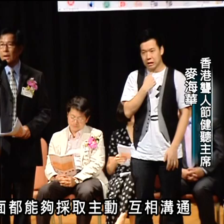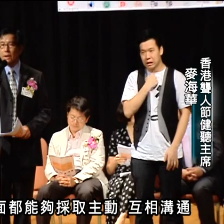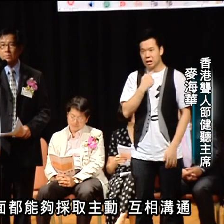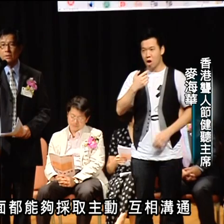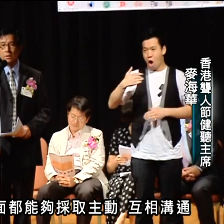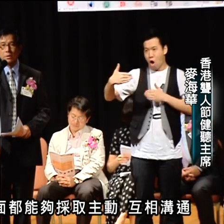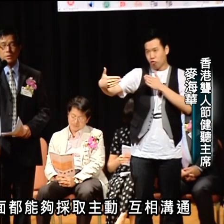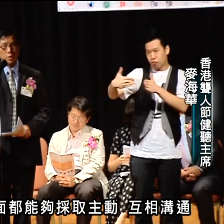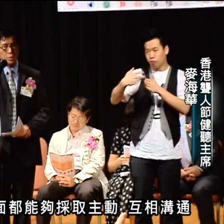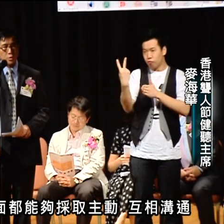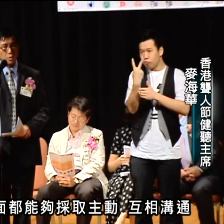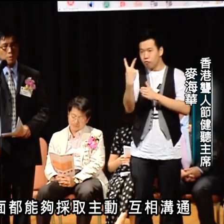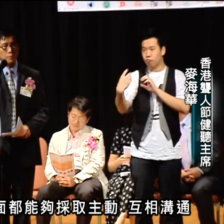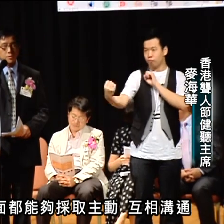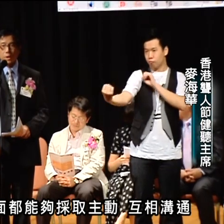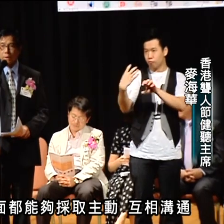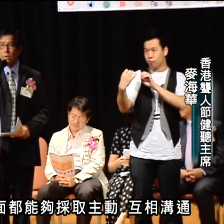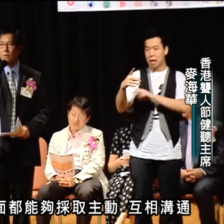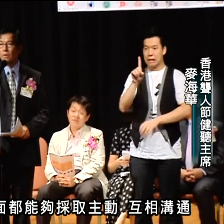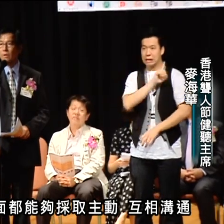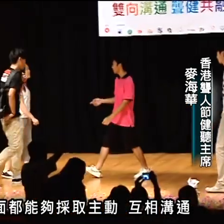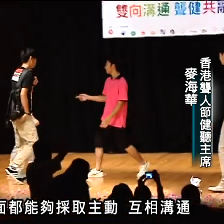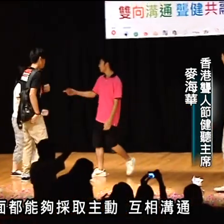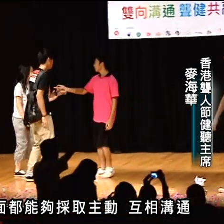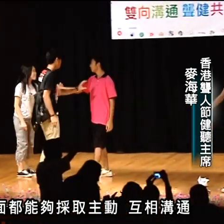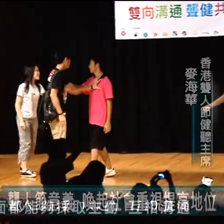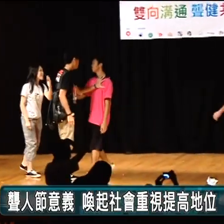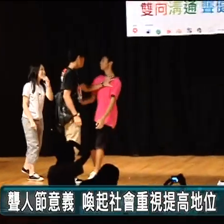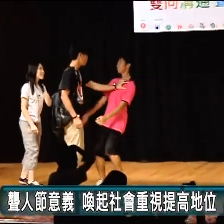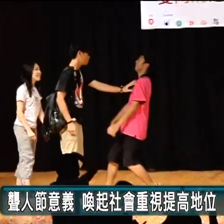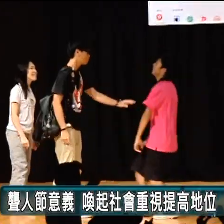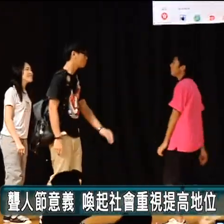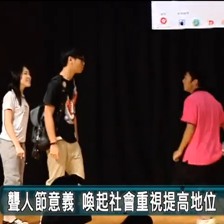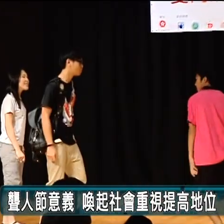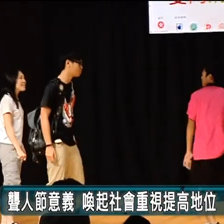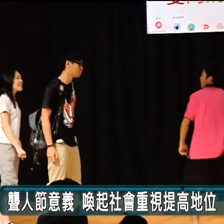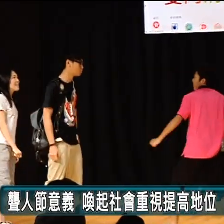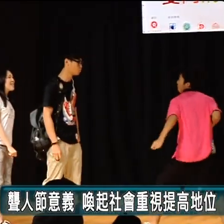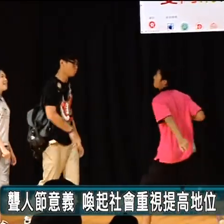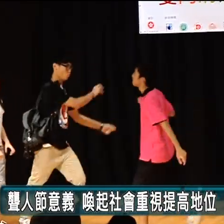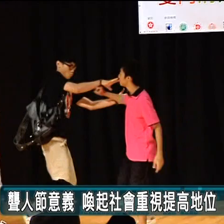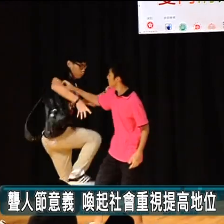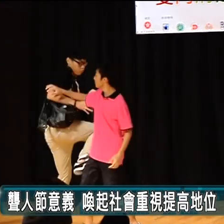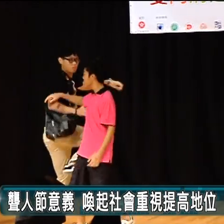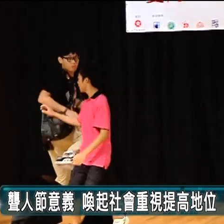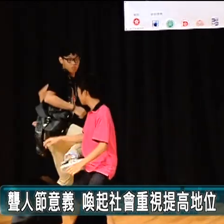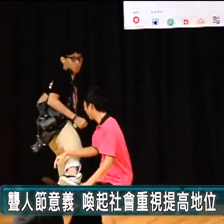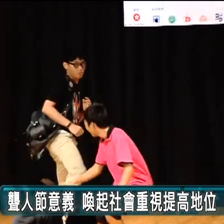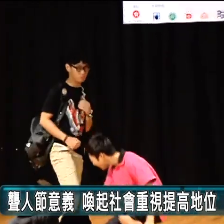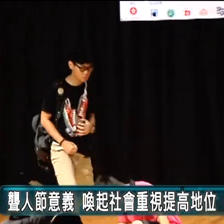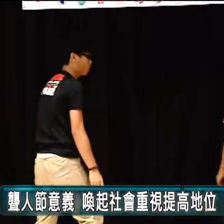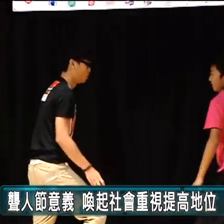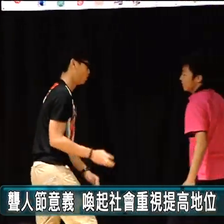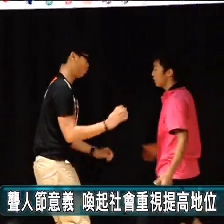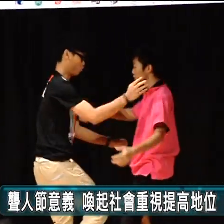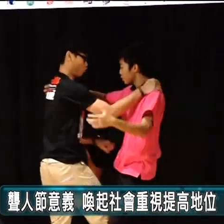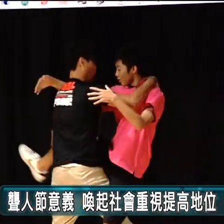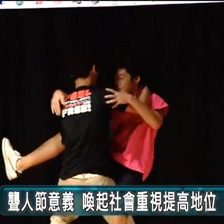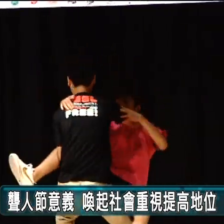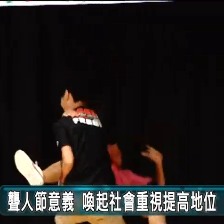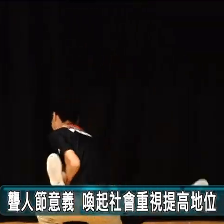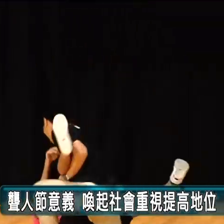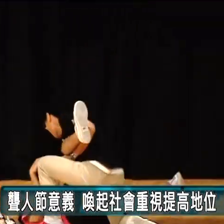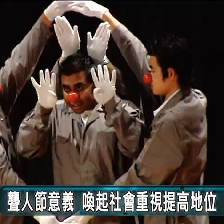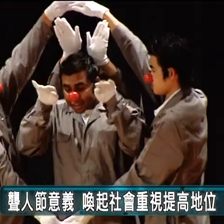面都能够采取主动，互相沟通。 在这属于自己的舞台上，每一个团体都提出上好的